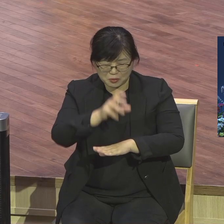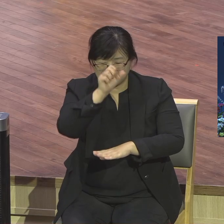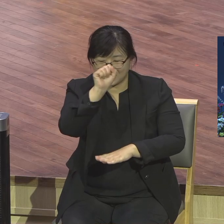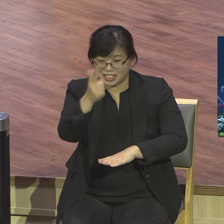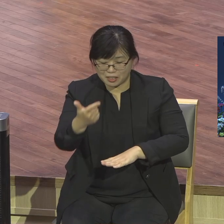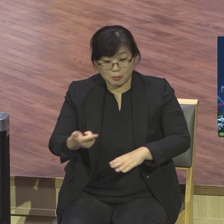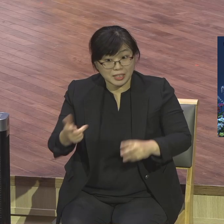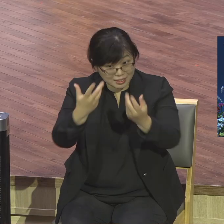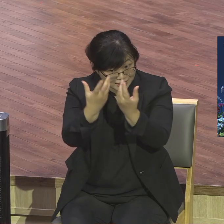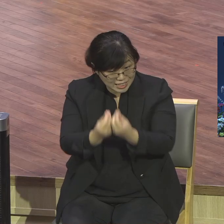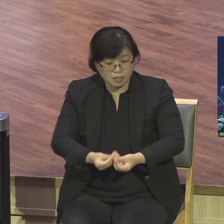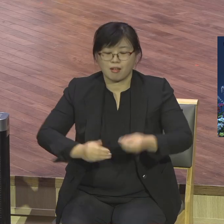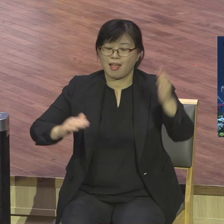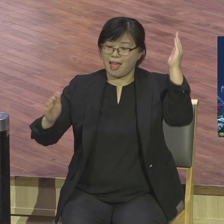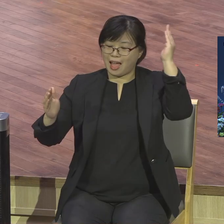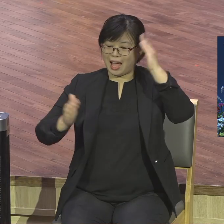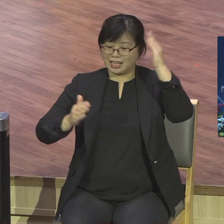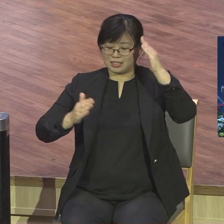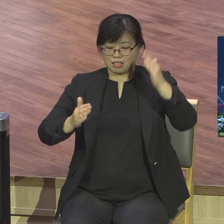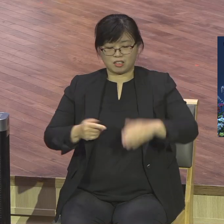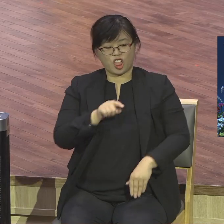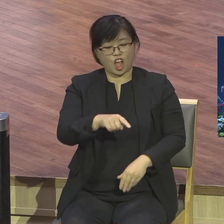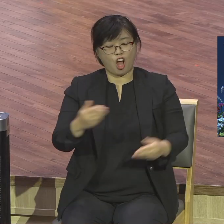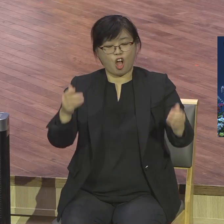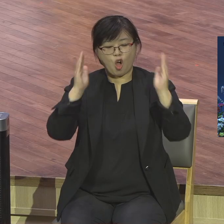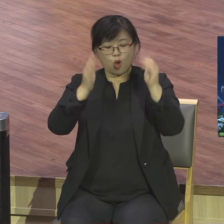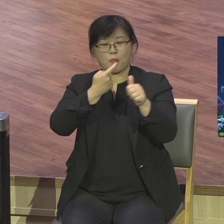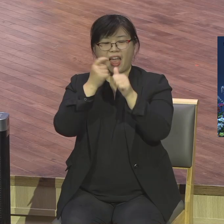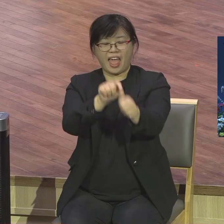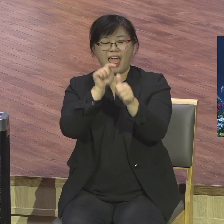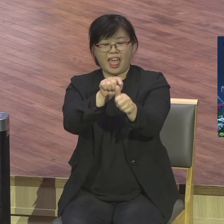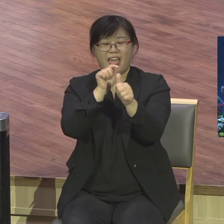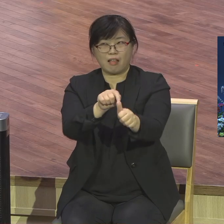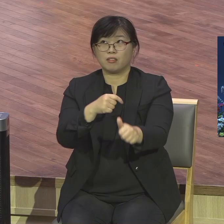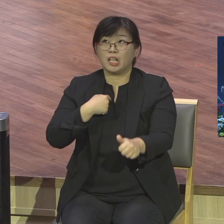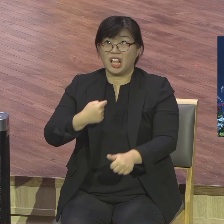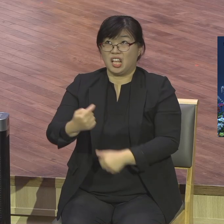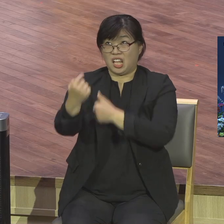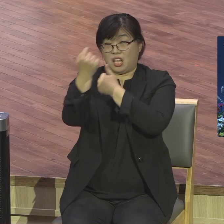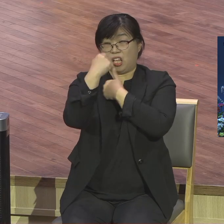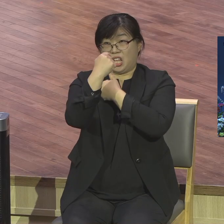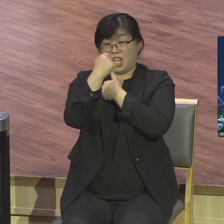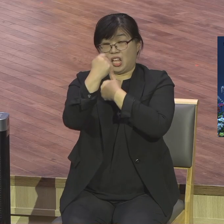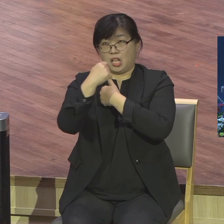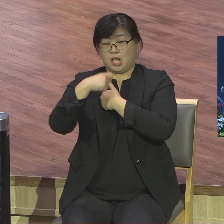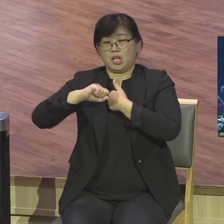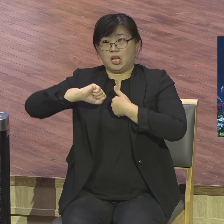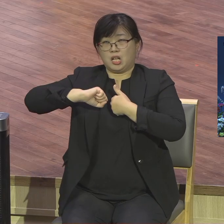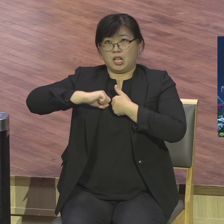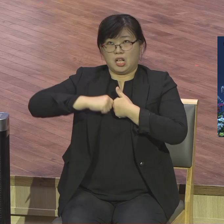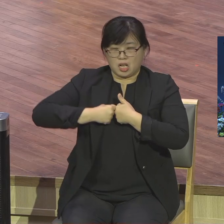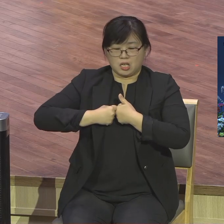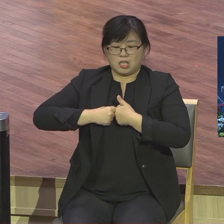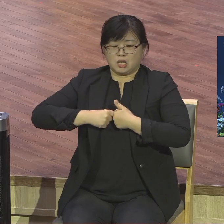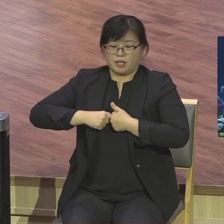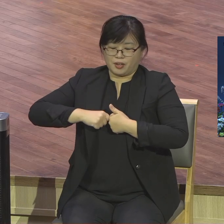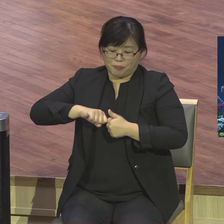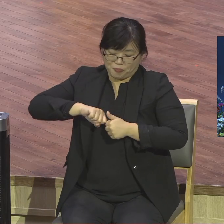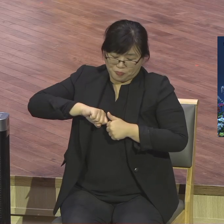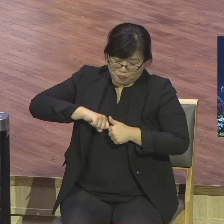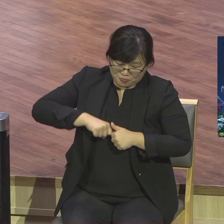해야 한다. 좀 그러면 공부에 대한 흥미를 잃겠죠. 참 재밌다. 이렇게 힘들잖아요.